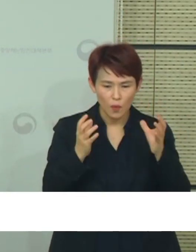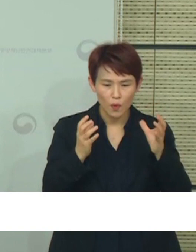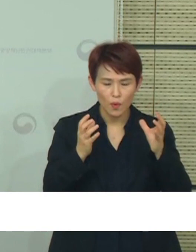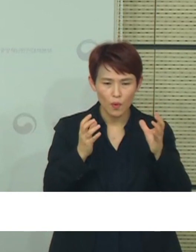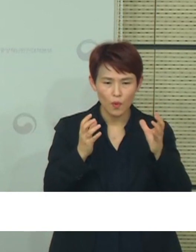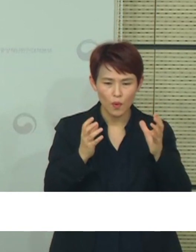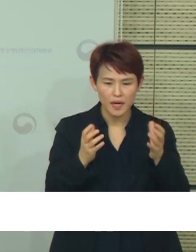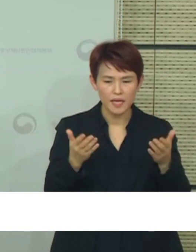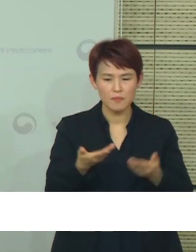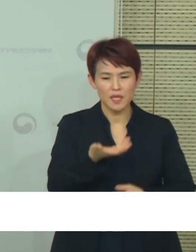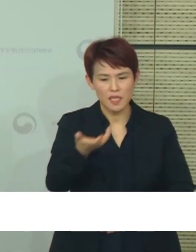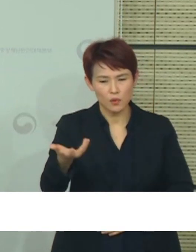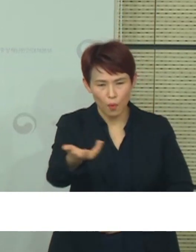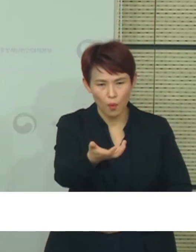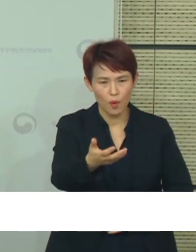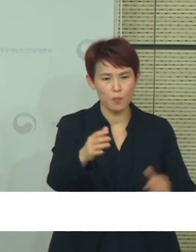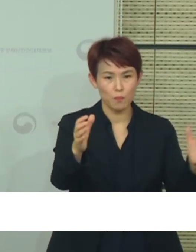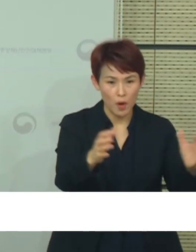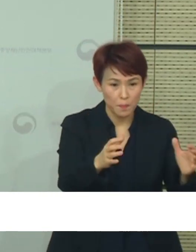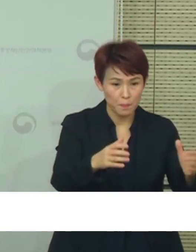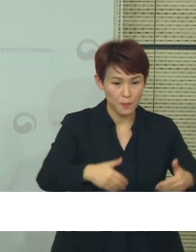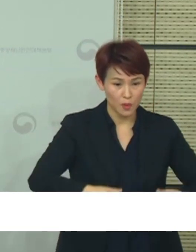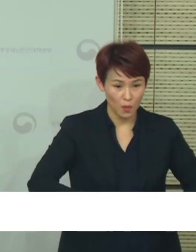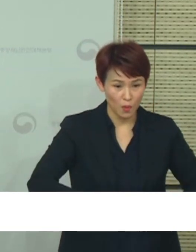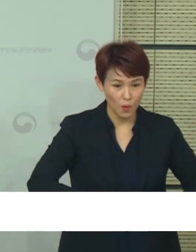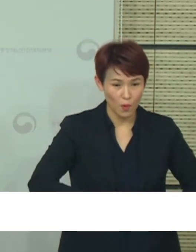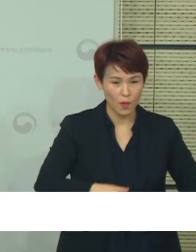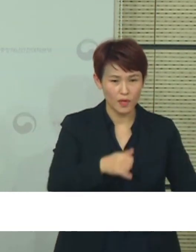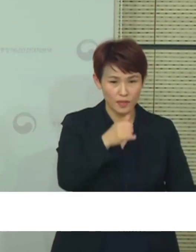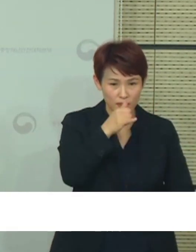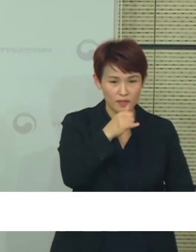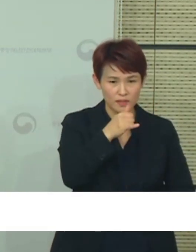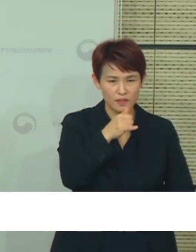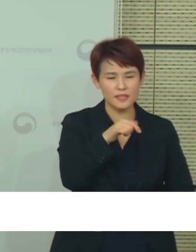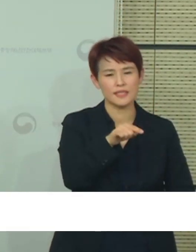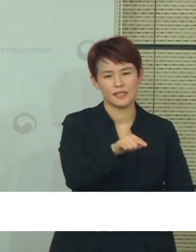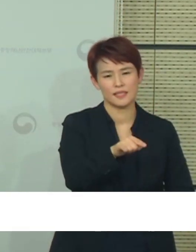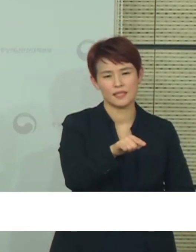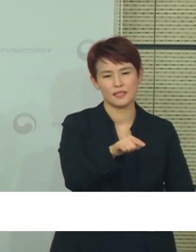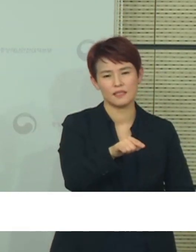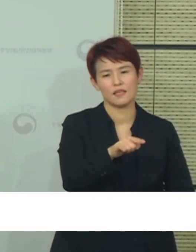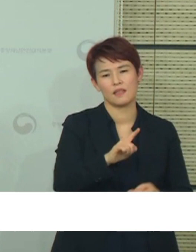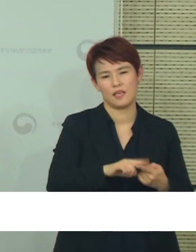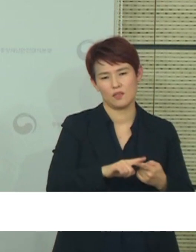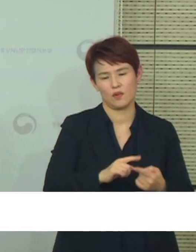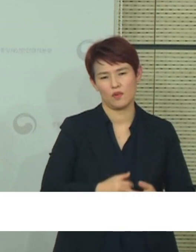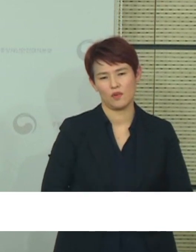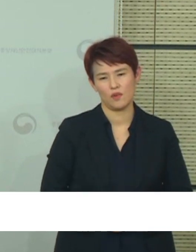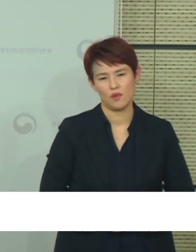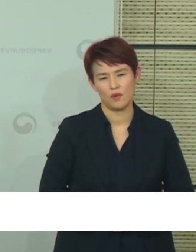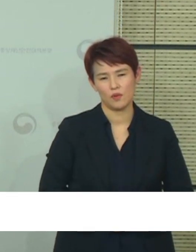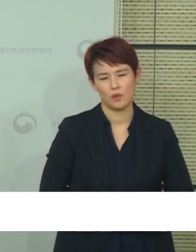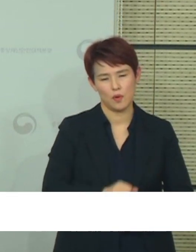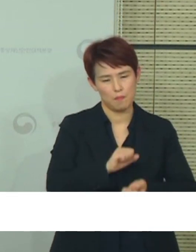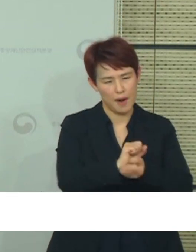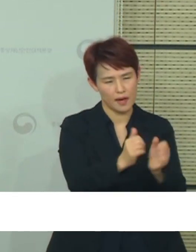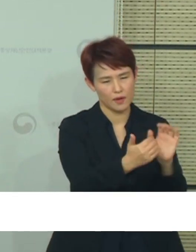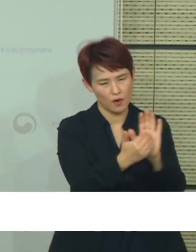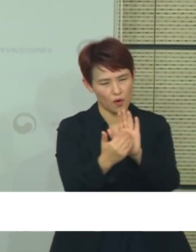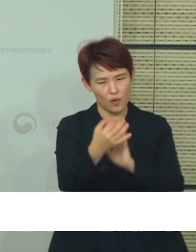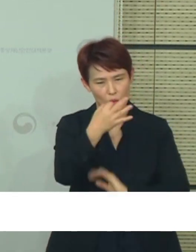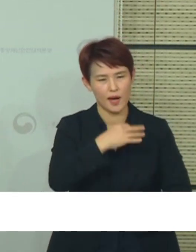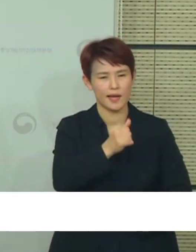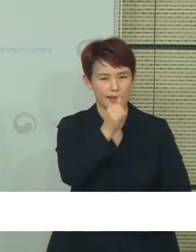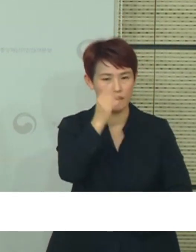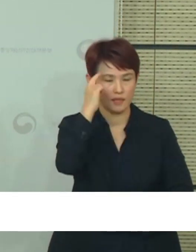그리고 모임 이런 것들이 필요한 최소한도에 그치게 돼서 어느 정도 방역 효과가 있을 것이라고 판단이